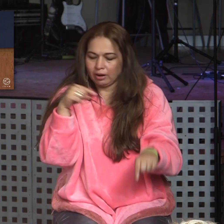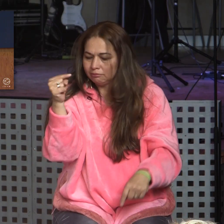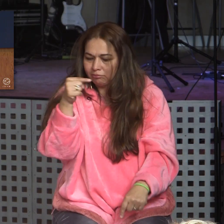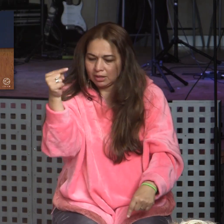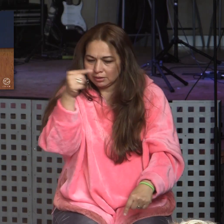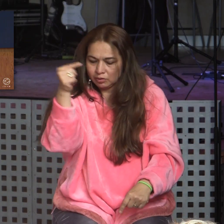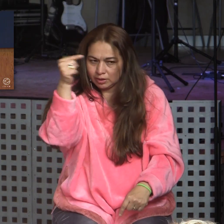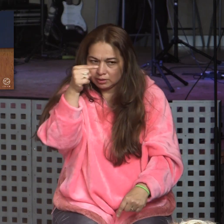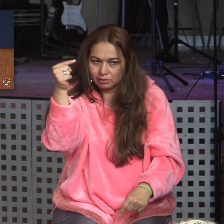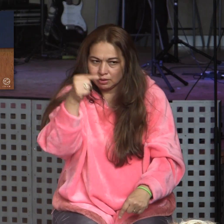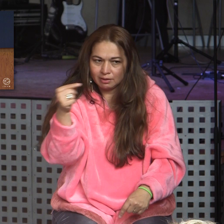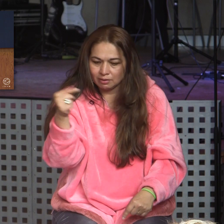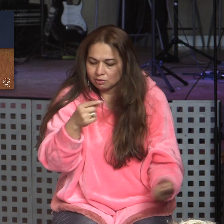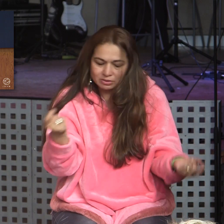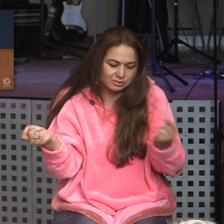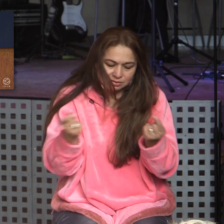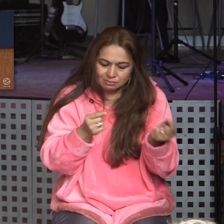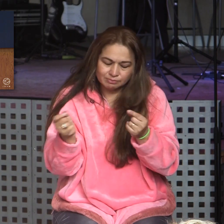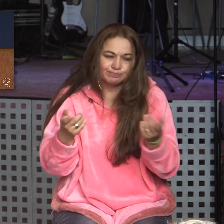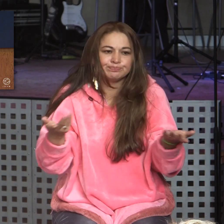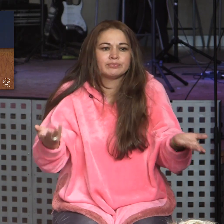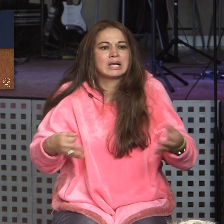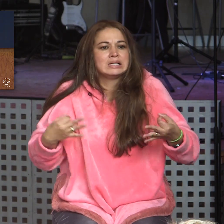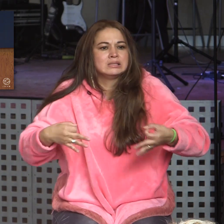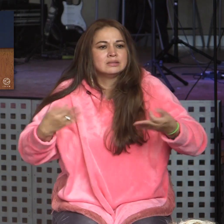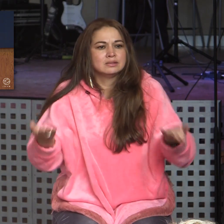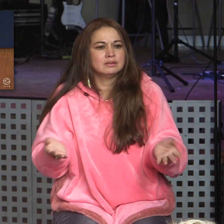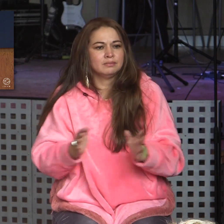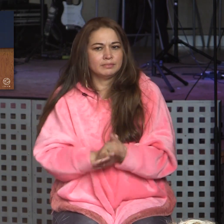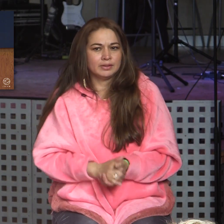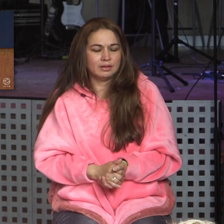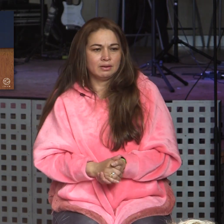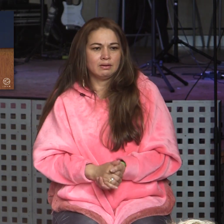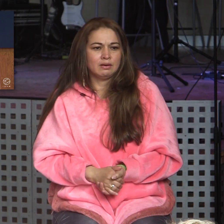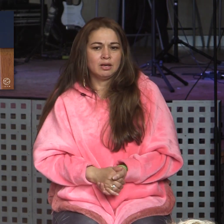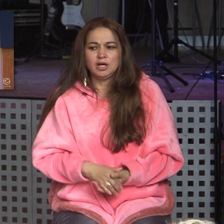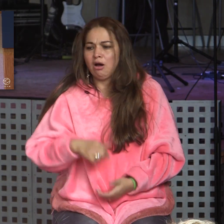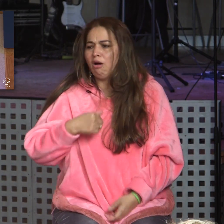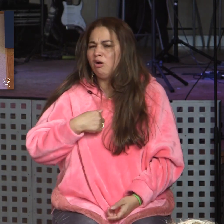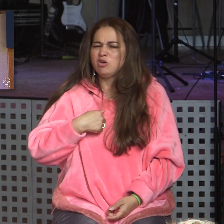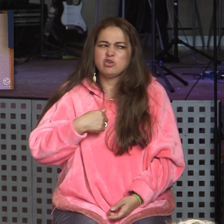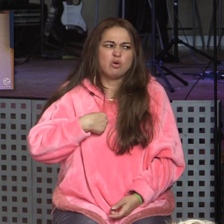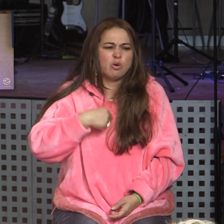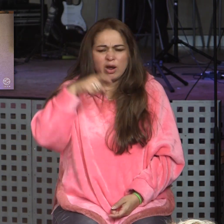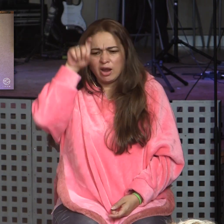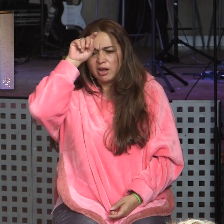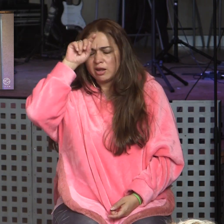la comida de Egipto y lo que tenían en Egipto.